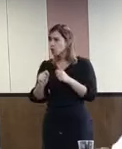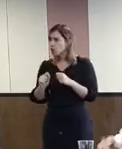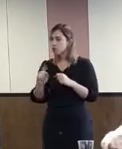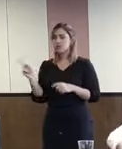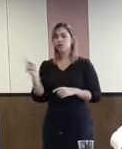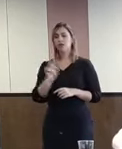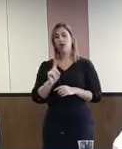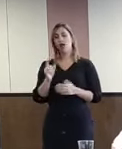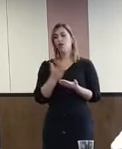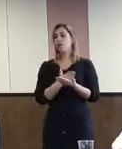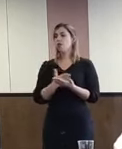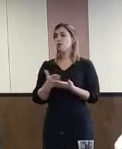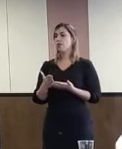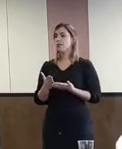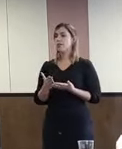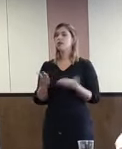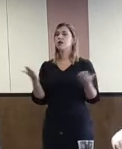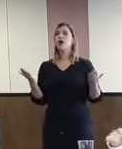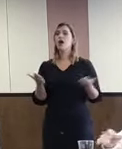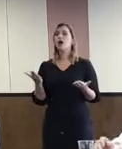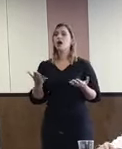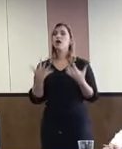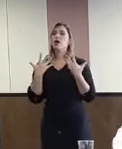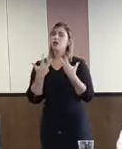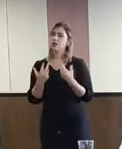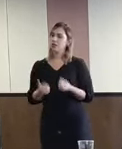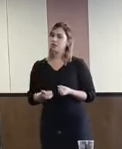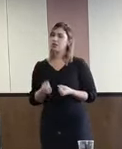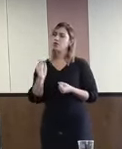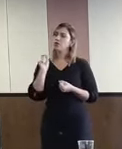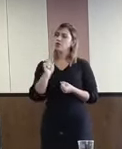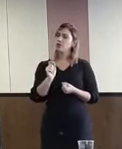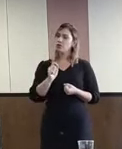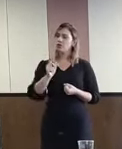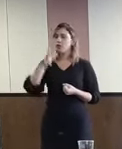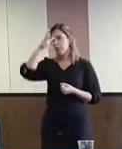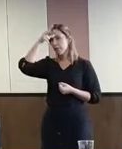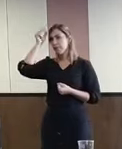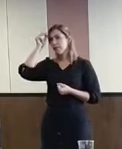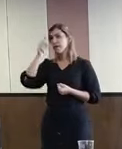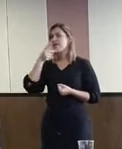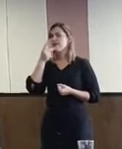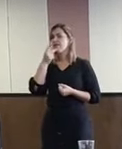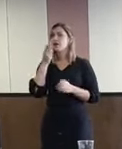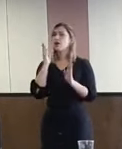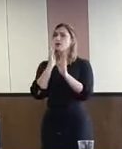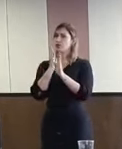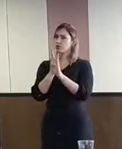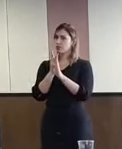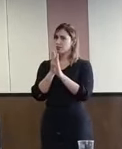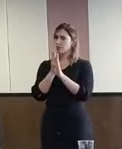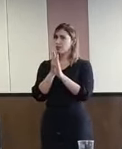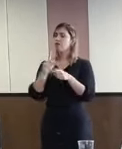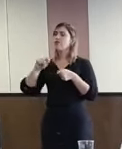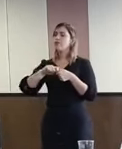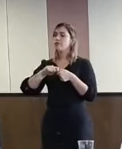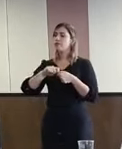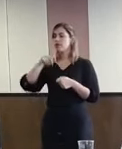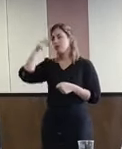desse momento, nós vamos admitir a notificação municipal como caso suspeito, aquela análise feita no